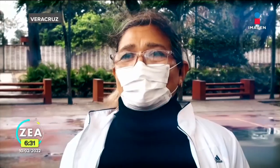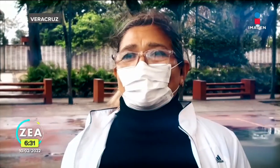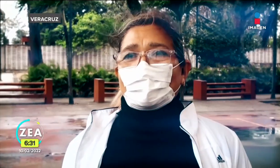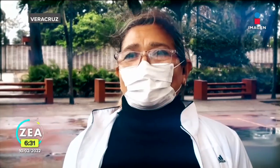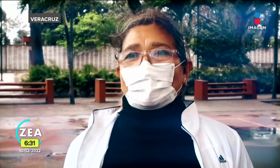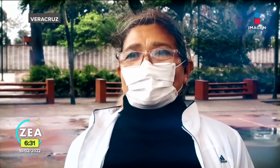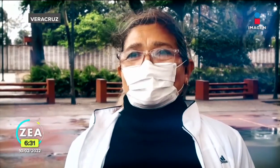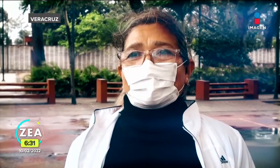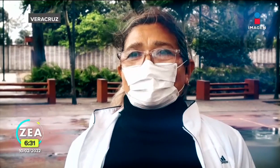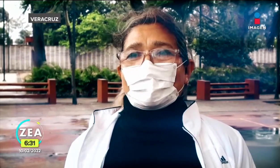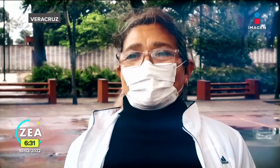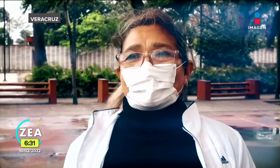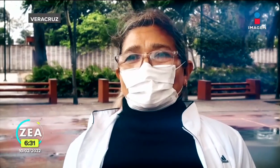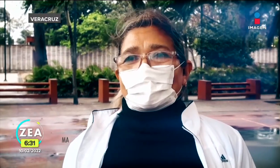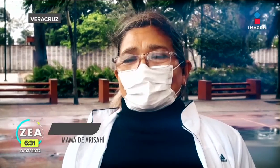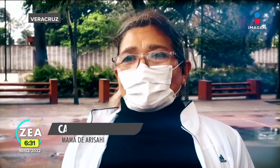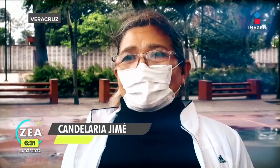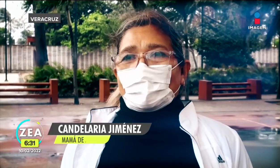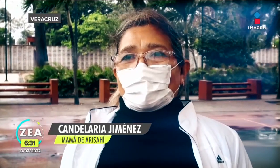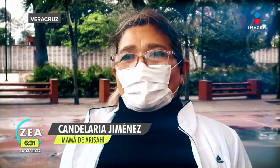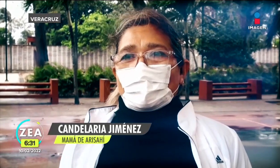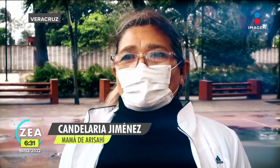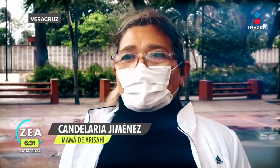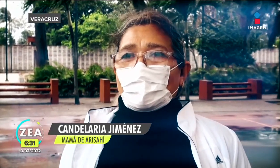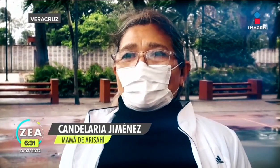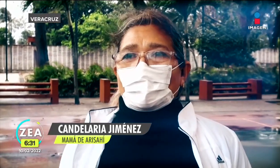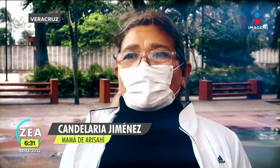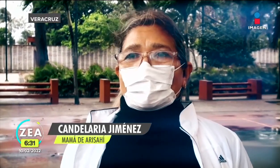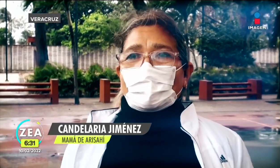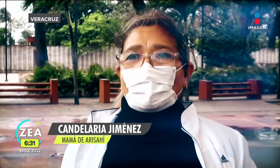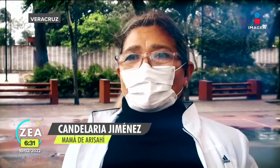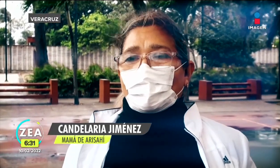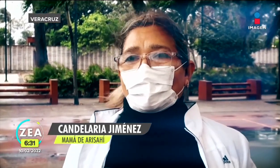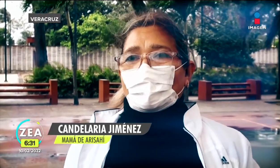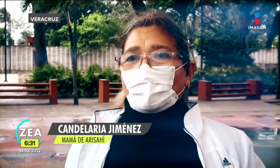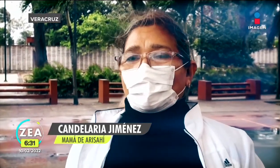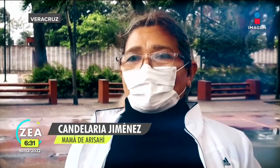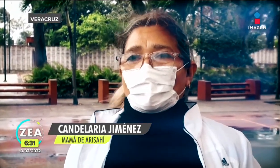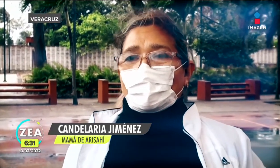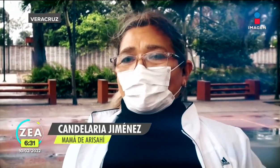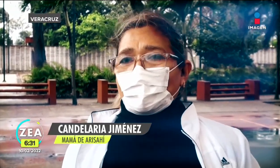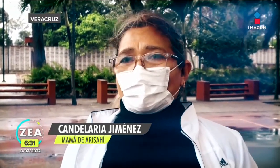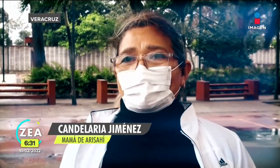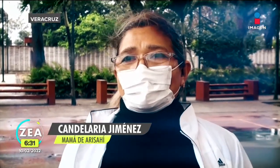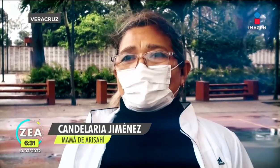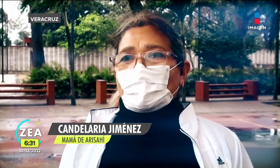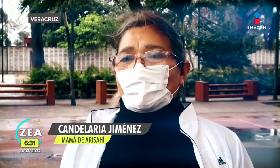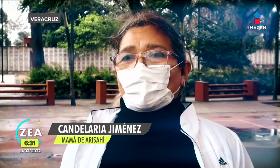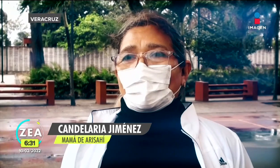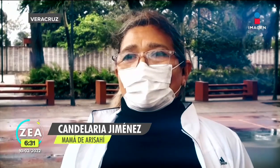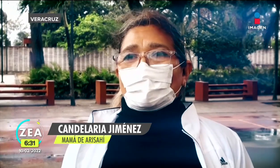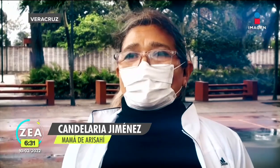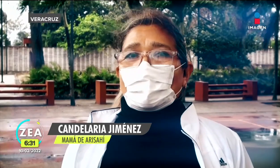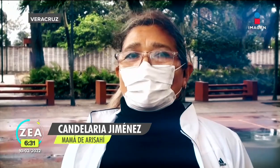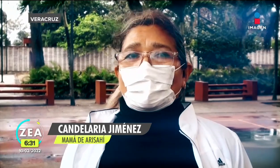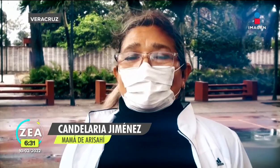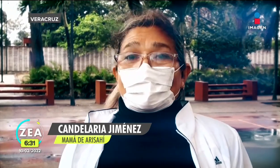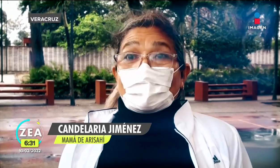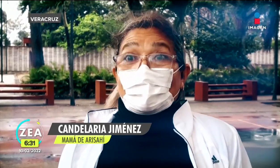y de saber que la pasión por el deporte es algo que a ella no le ha tenido límites, en lo cual vemos que lo